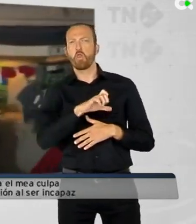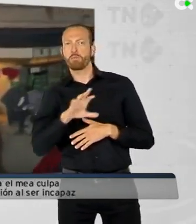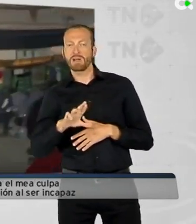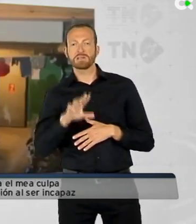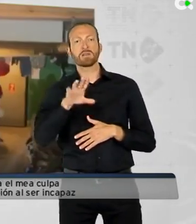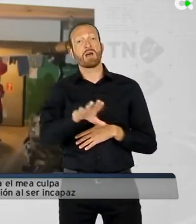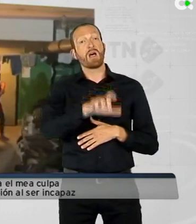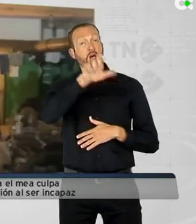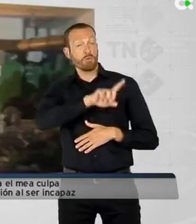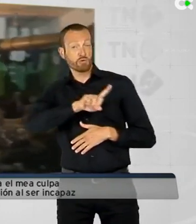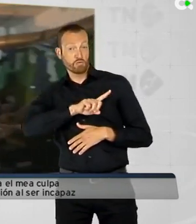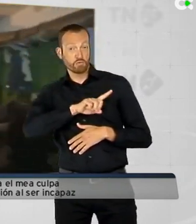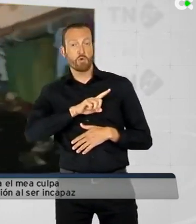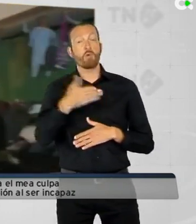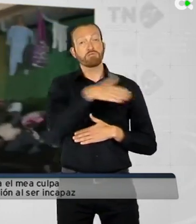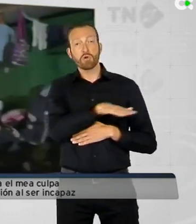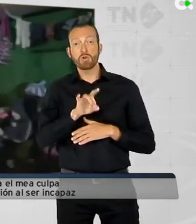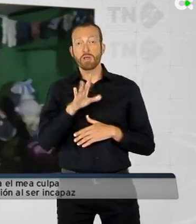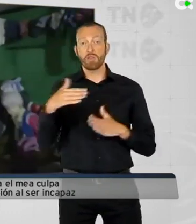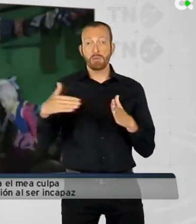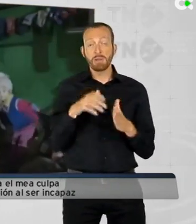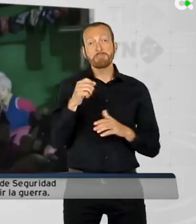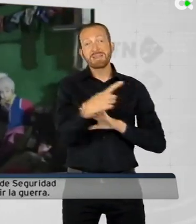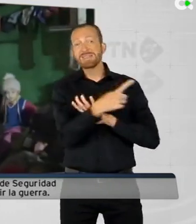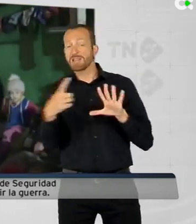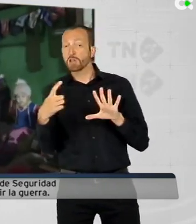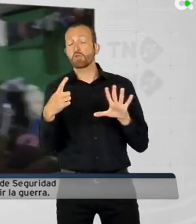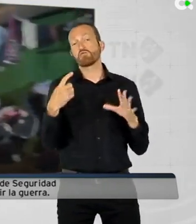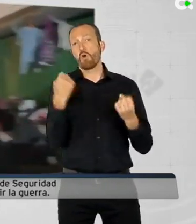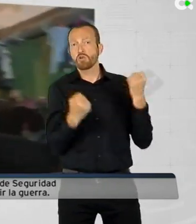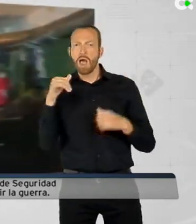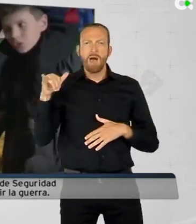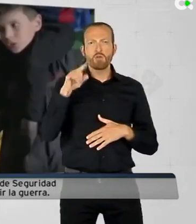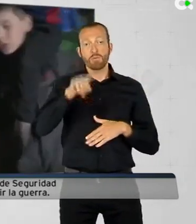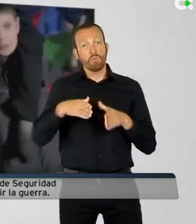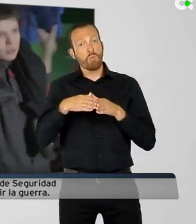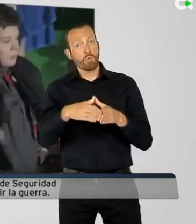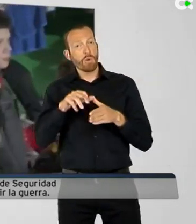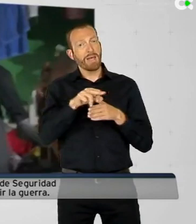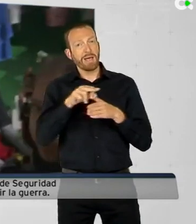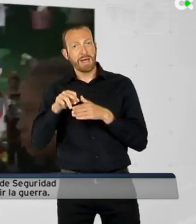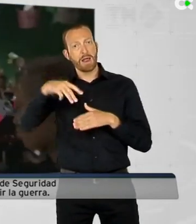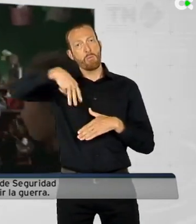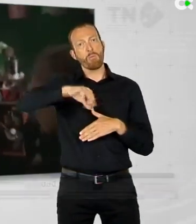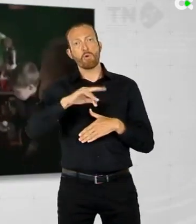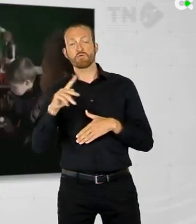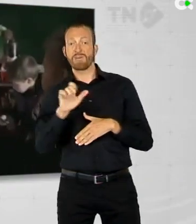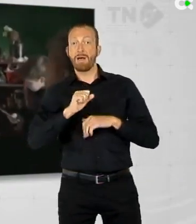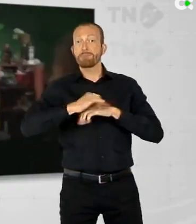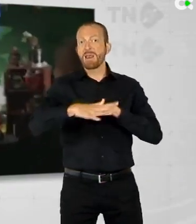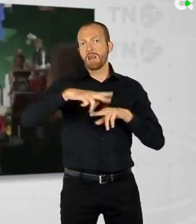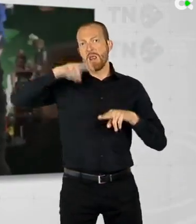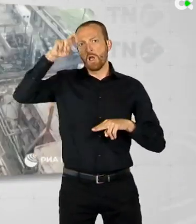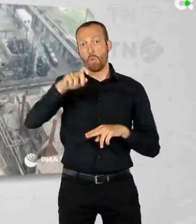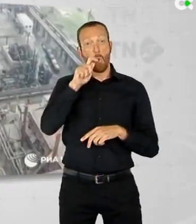ha perdido 15.000 soldados, 1.600 vehículos, además de aviones y el buque de guerra Moskva en el Mar Negro.